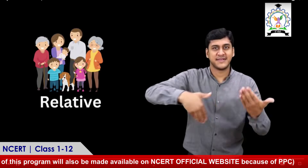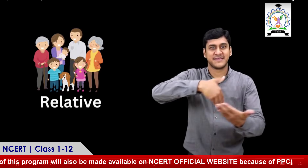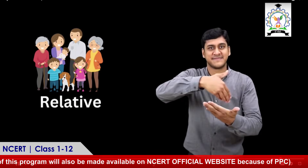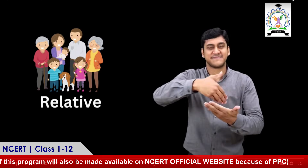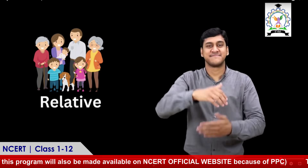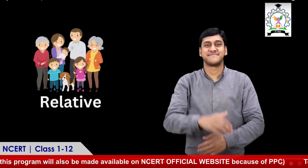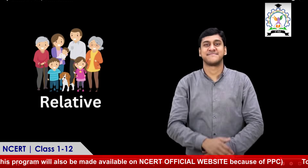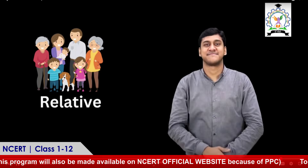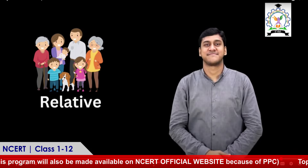रिश्तेदार।